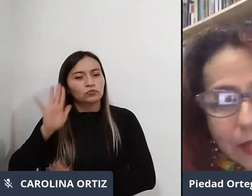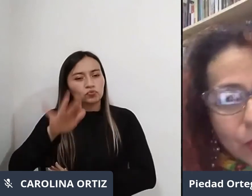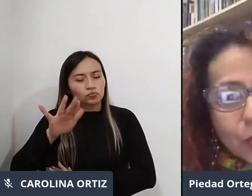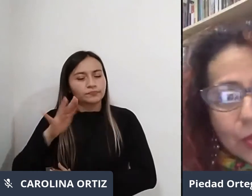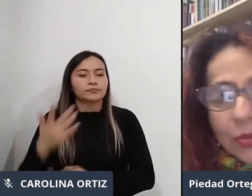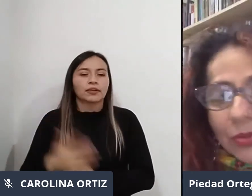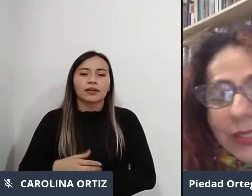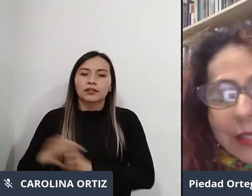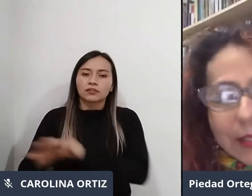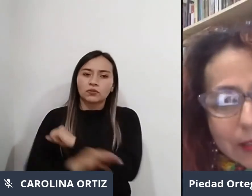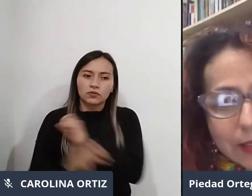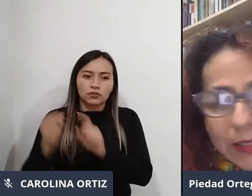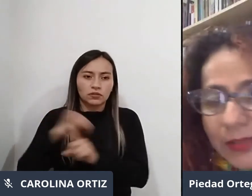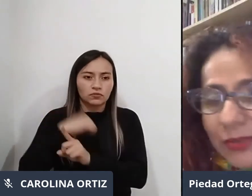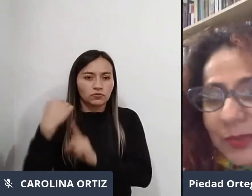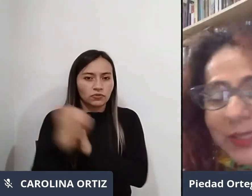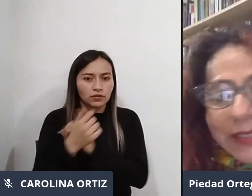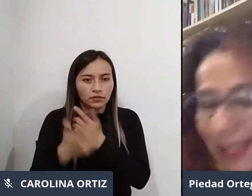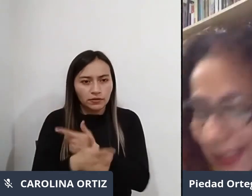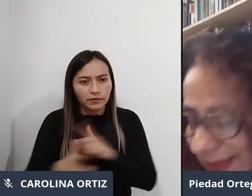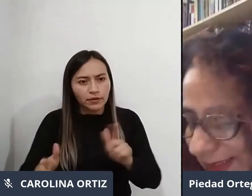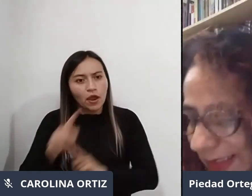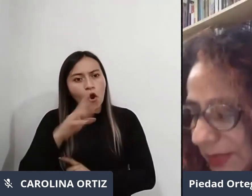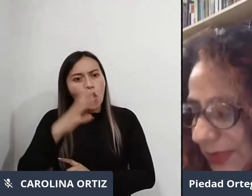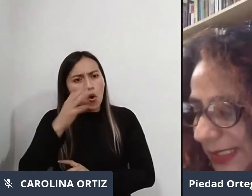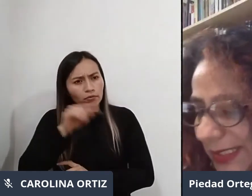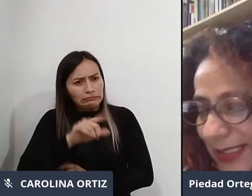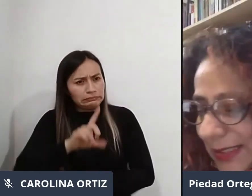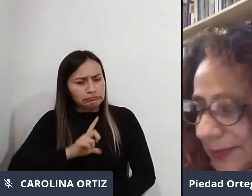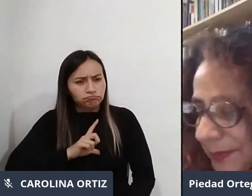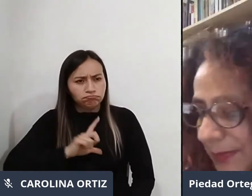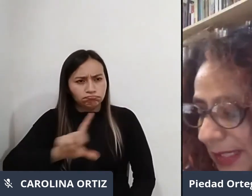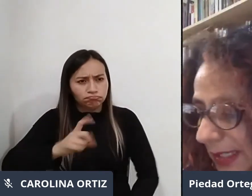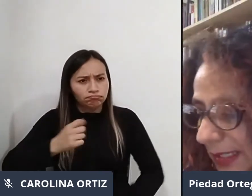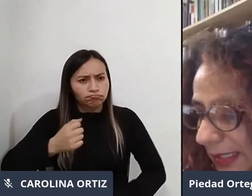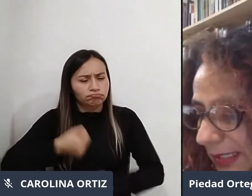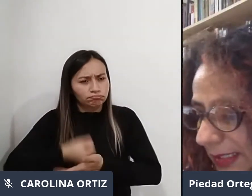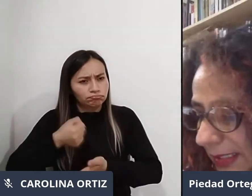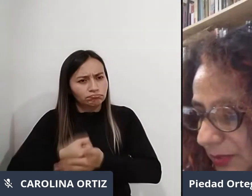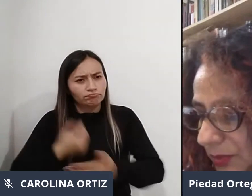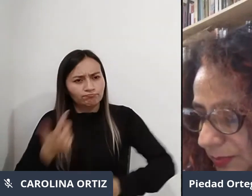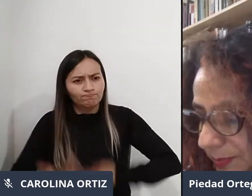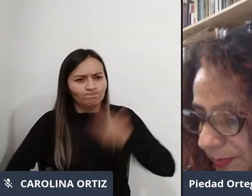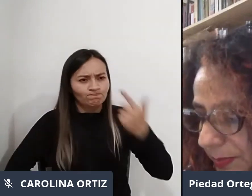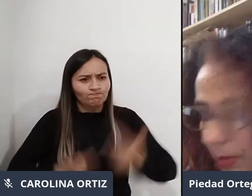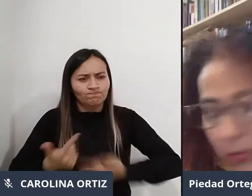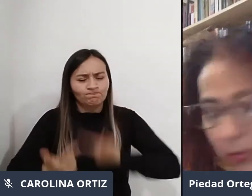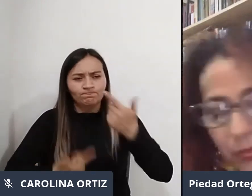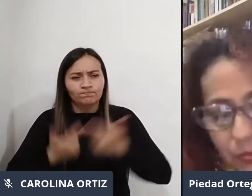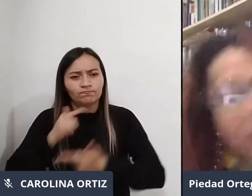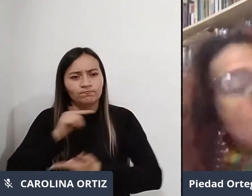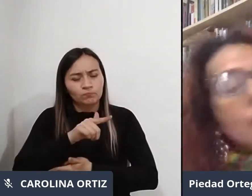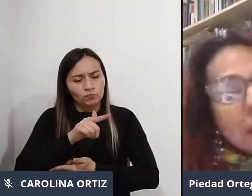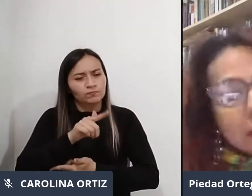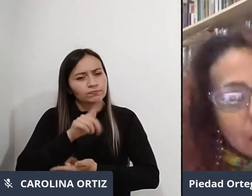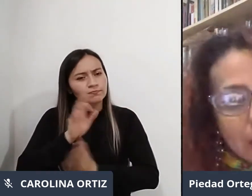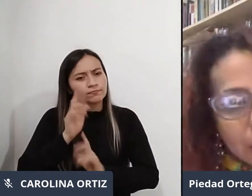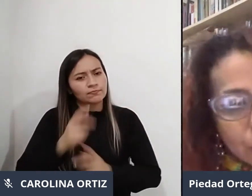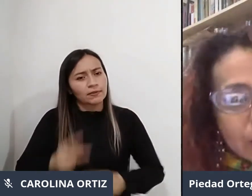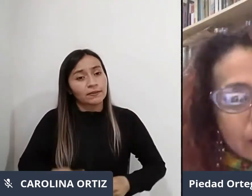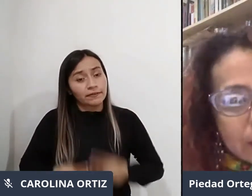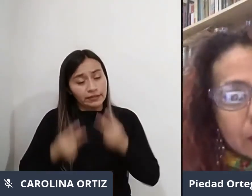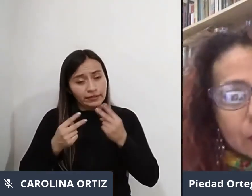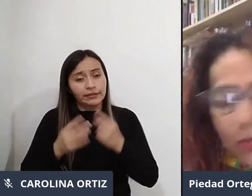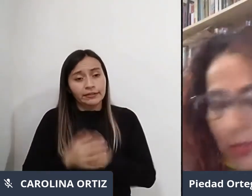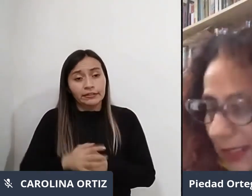amigo, un líder, un militante de la vida y un profundo